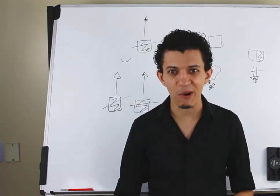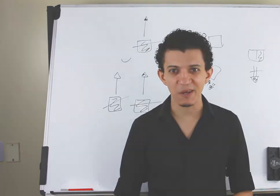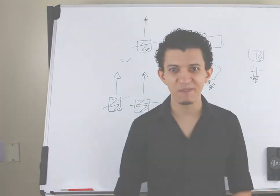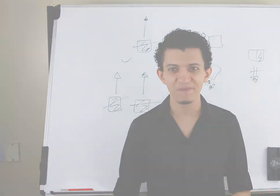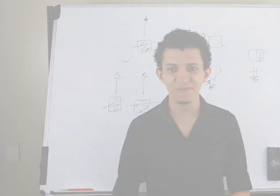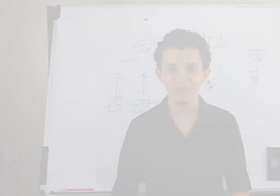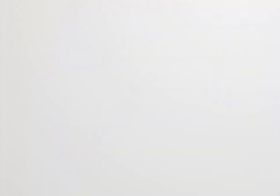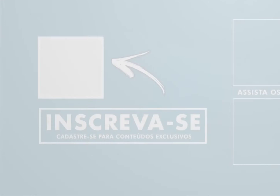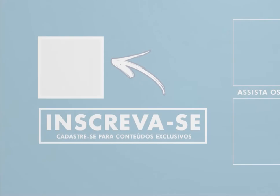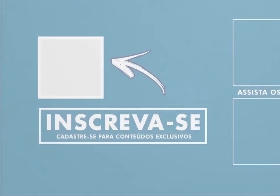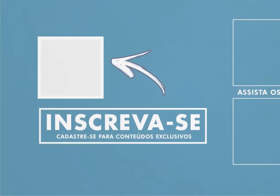aula.